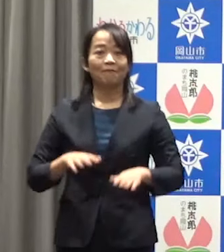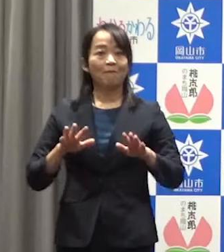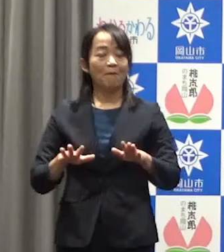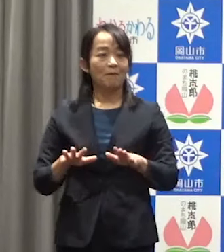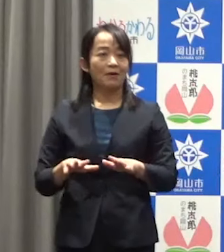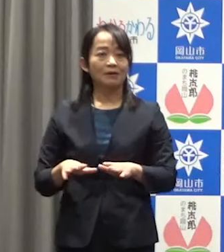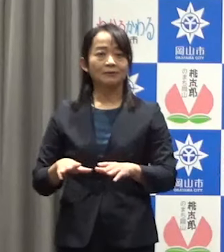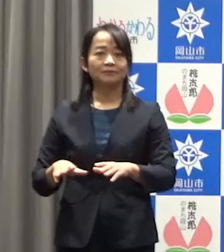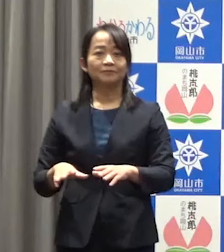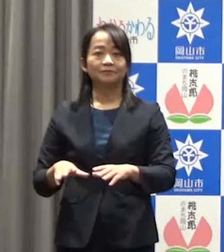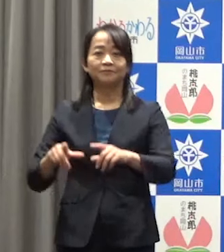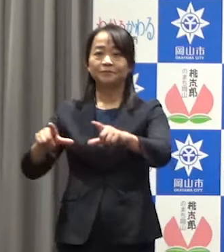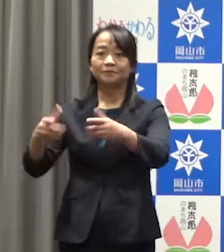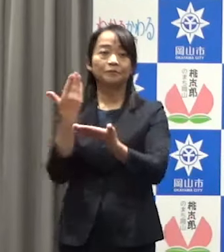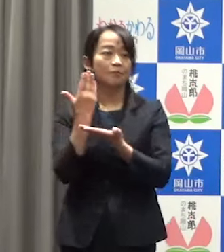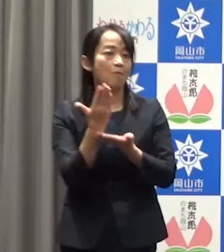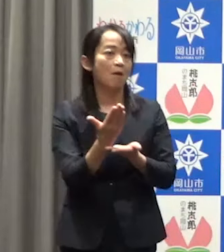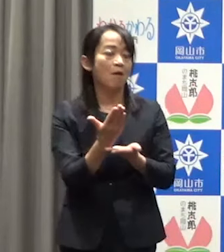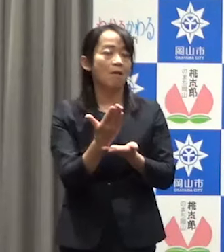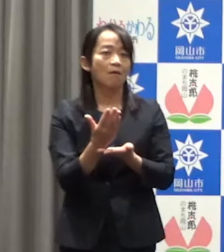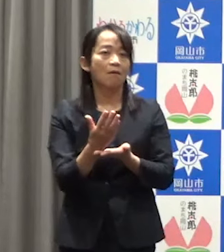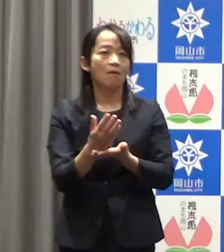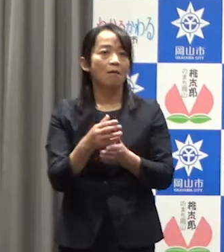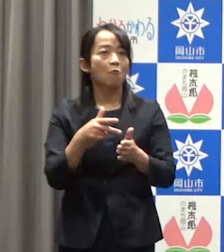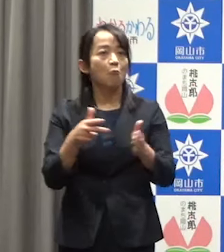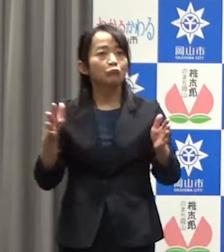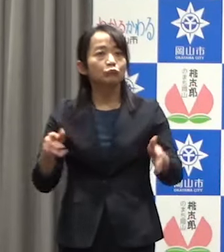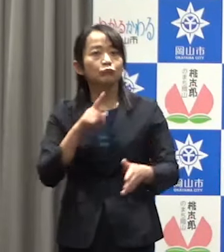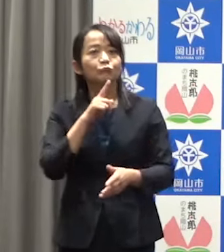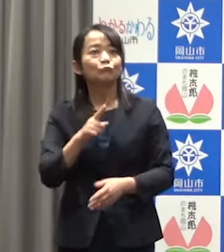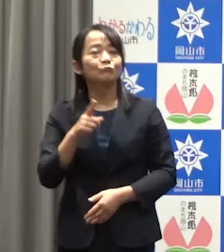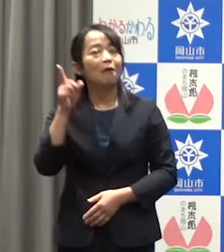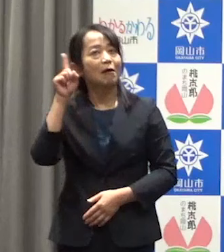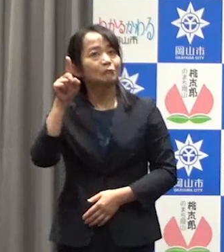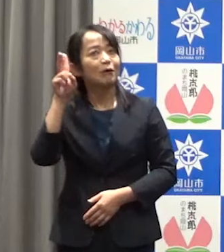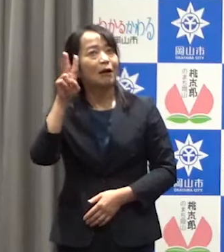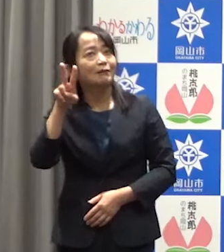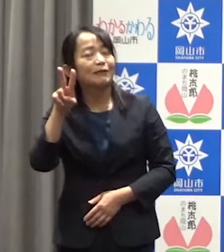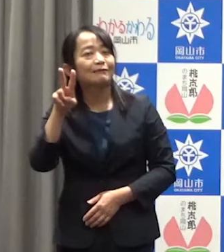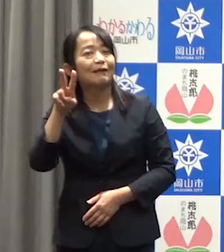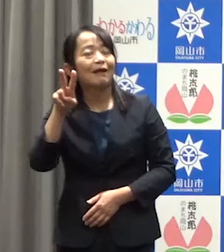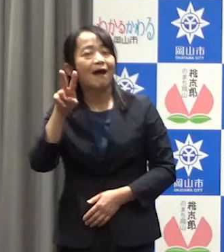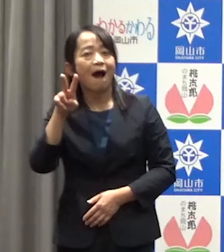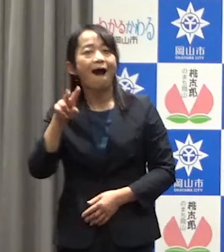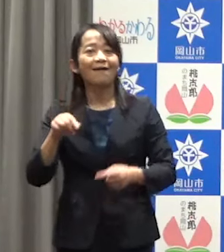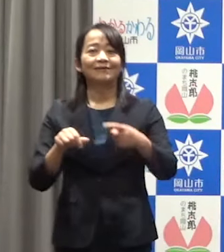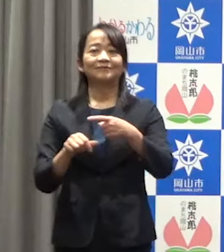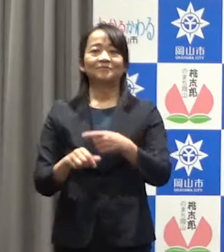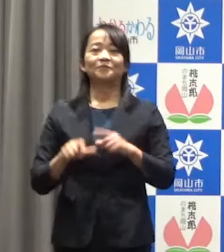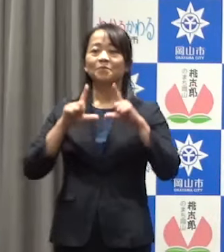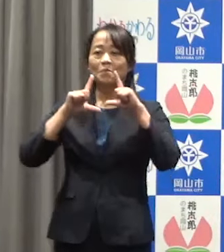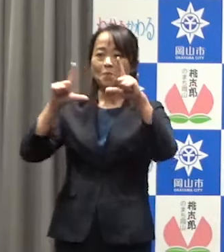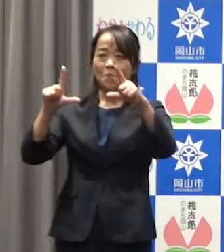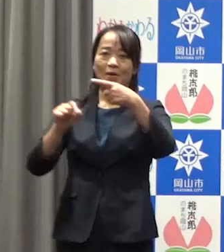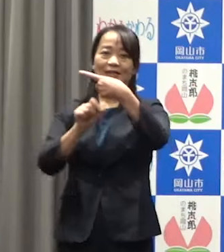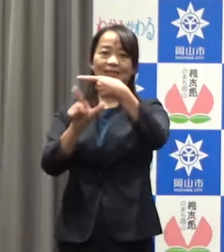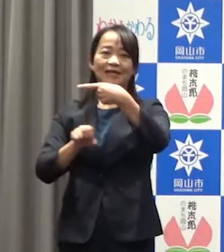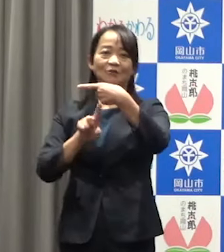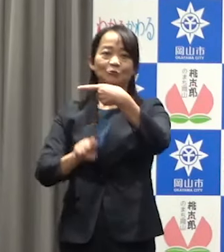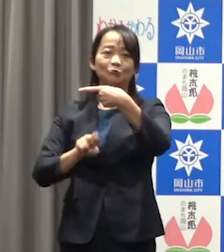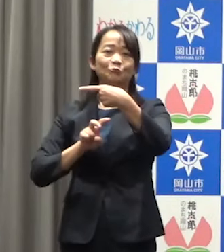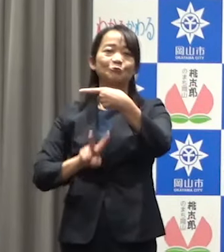日で、明日ですか、明後日ですか 12日と聞いてます。 12日、 はい、 はい、ありがとうございます、 は